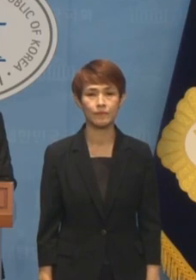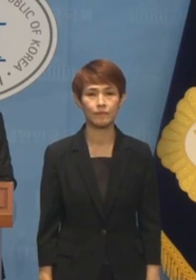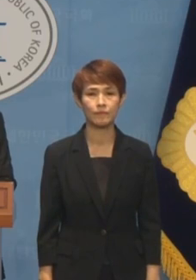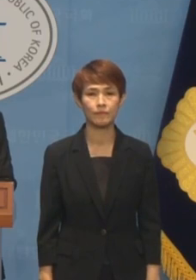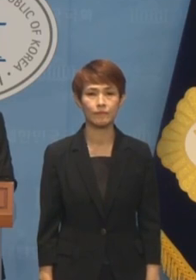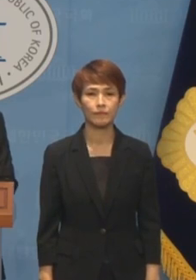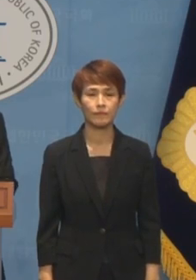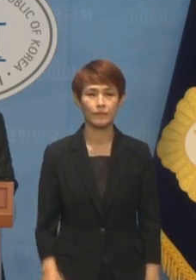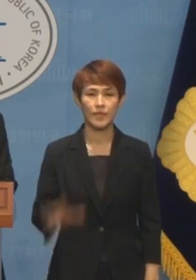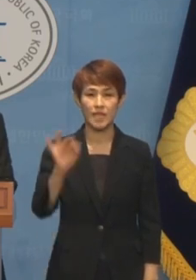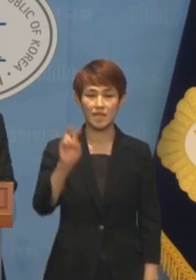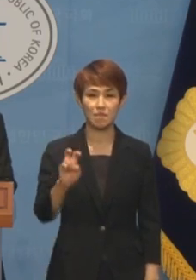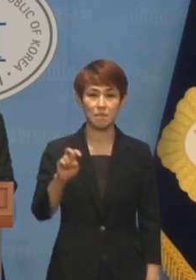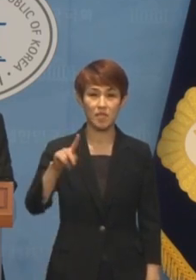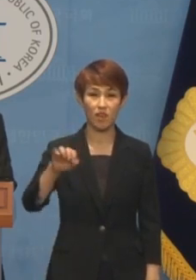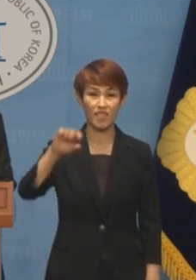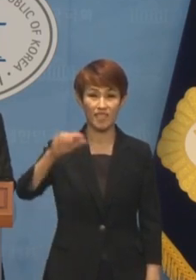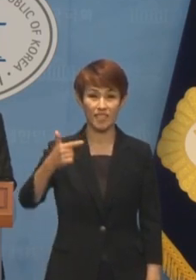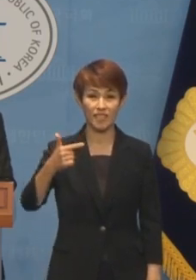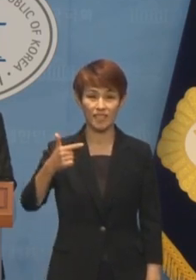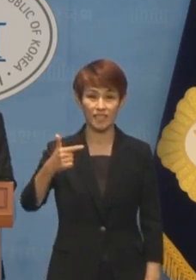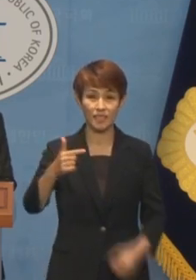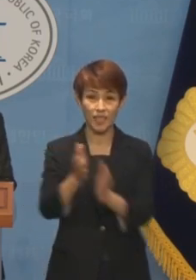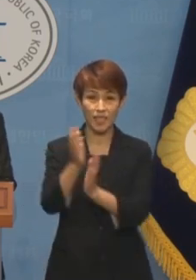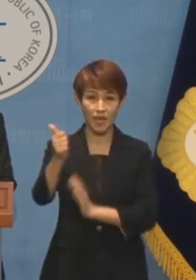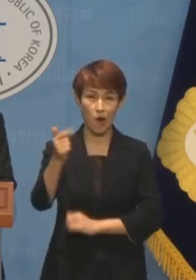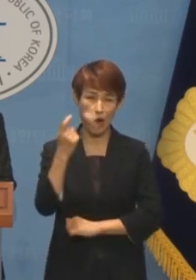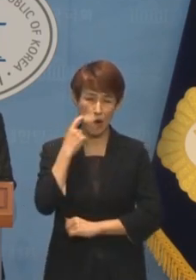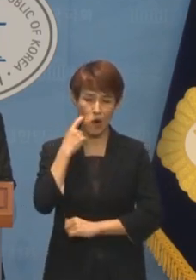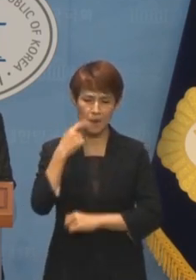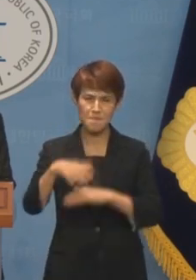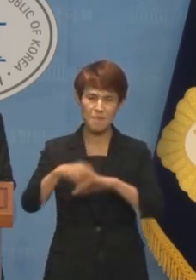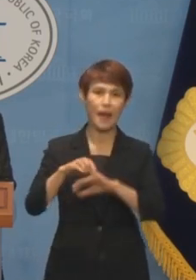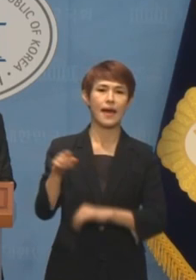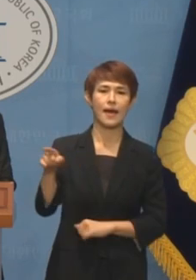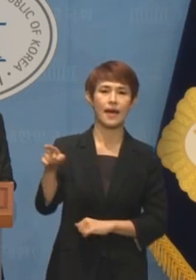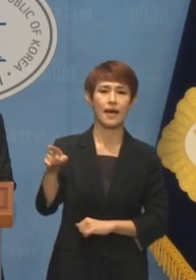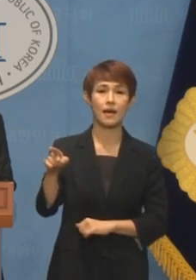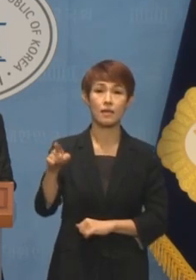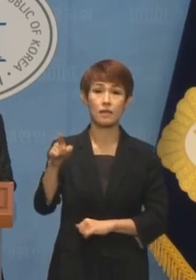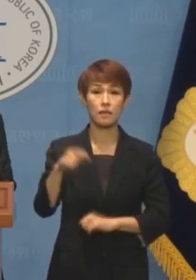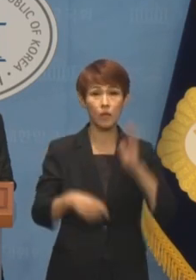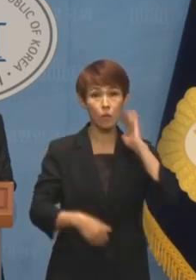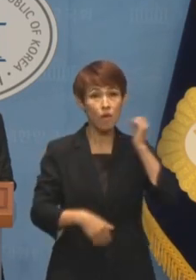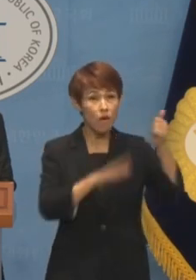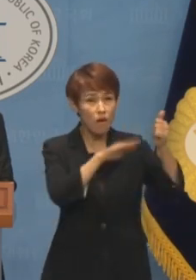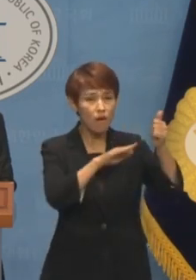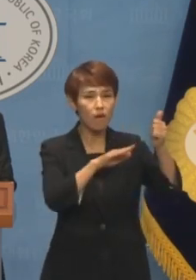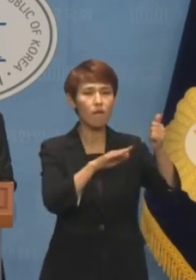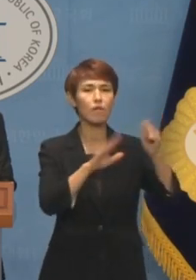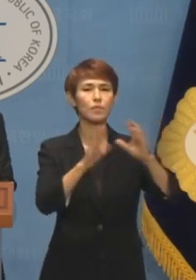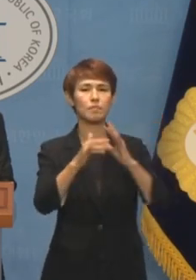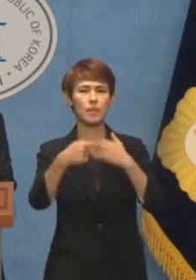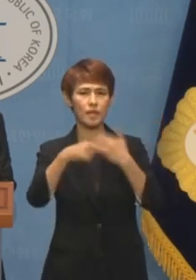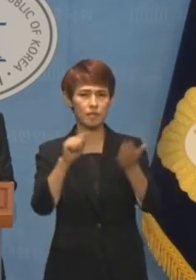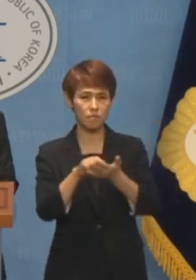들통난 임성근 사단장의 거짓말, 대통령은 민의를 거역하지 말고 특검을 수용하십시오.